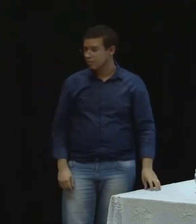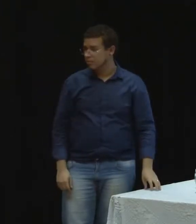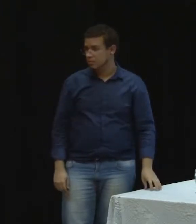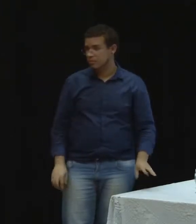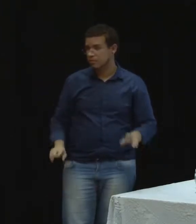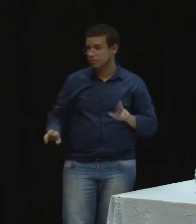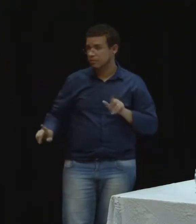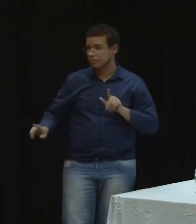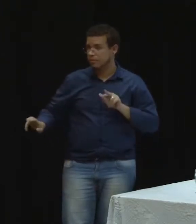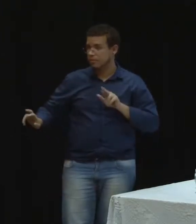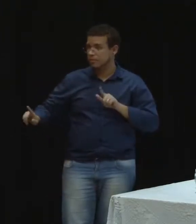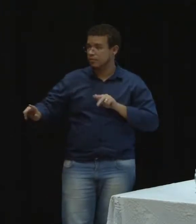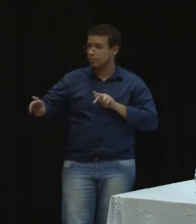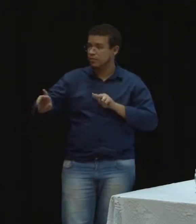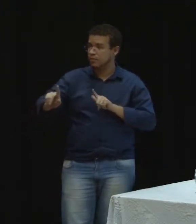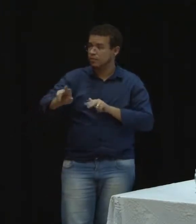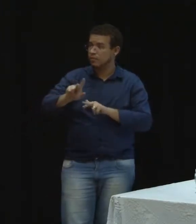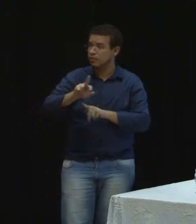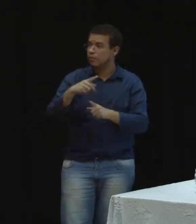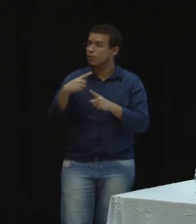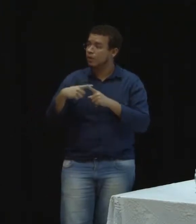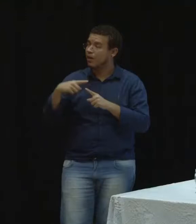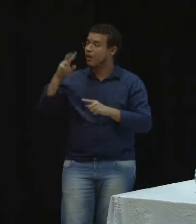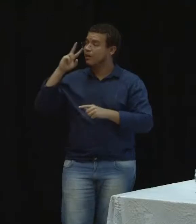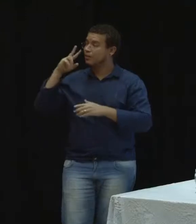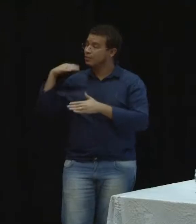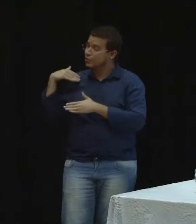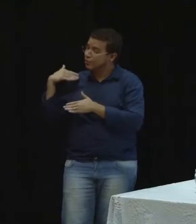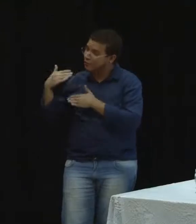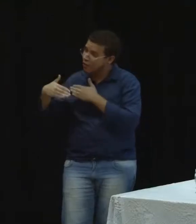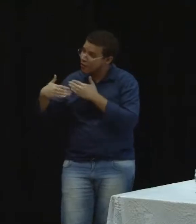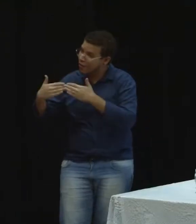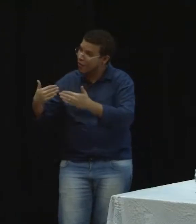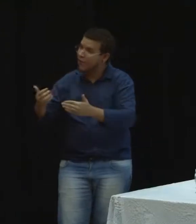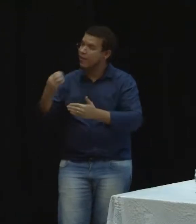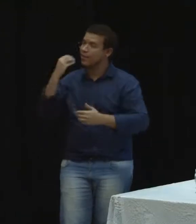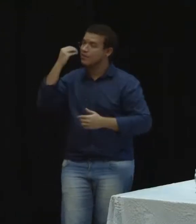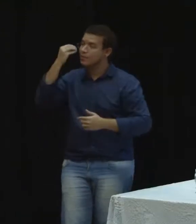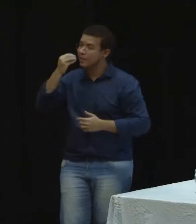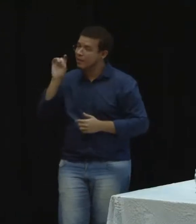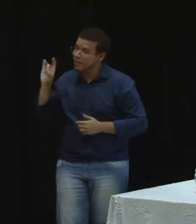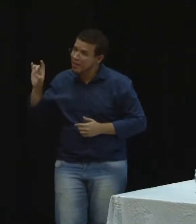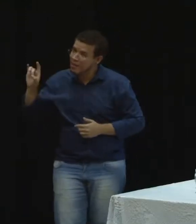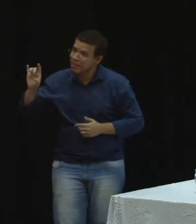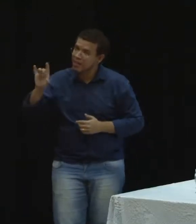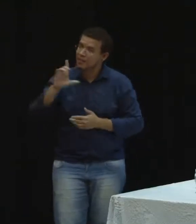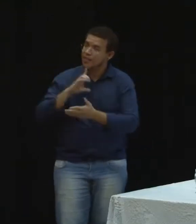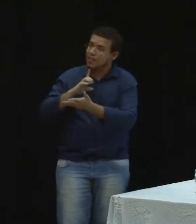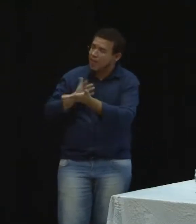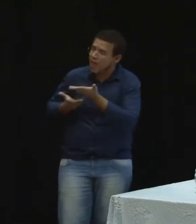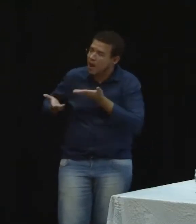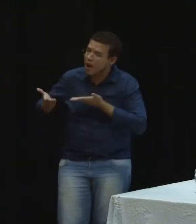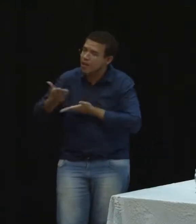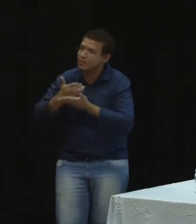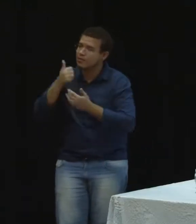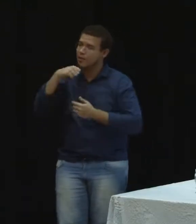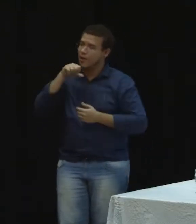vocês? Não. Cada um significa a palavra de forma diferente. Porque tem a ver com a história e com a experiência de cada um,